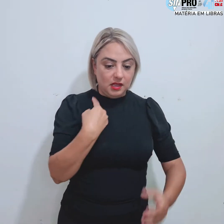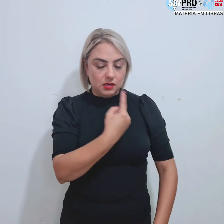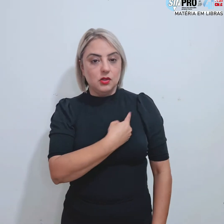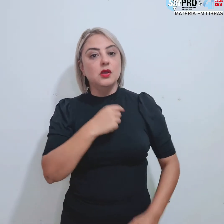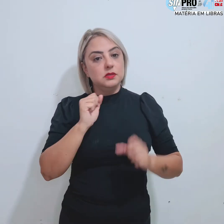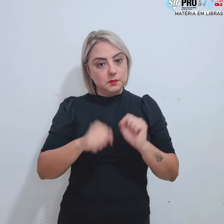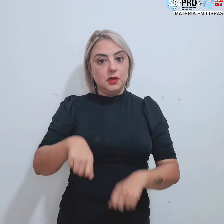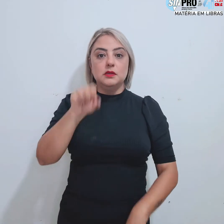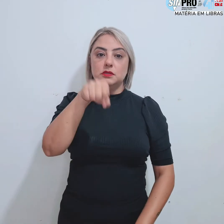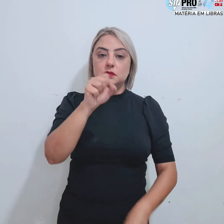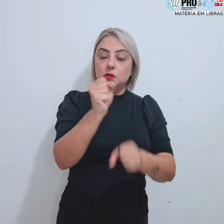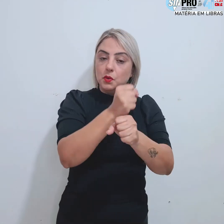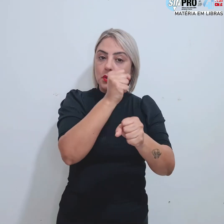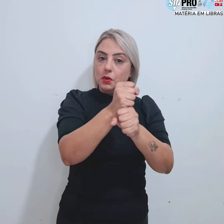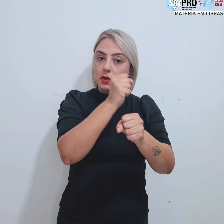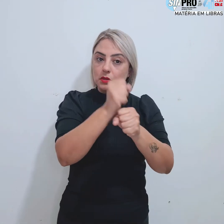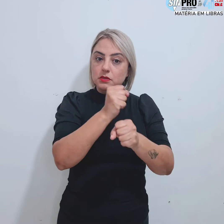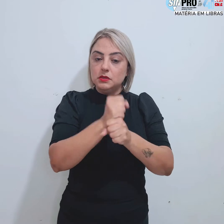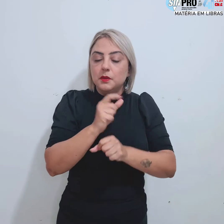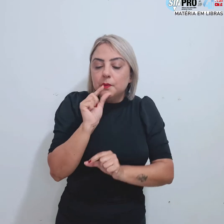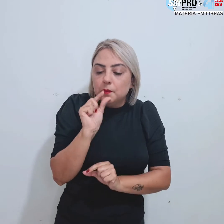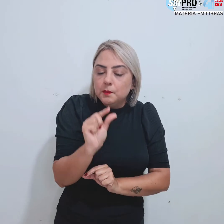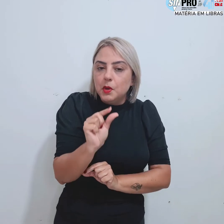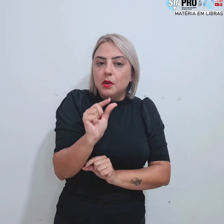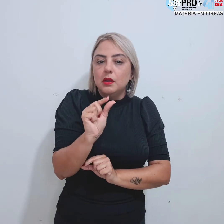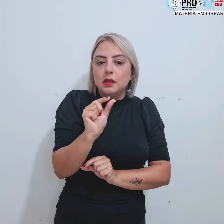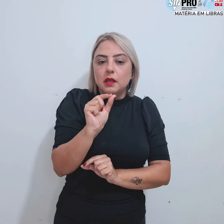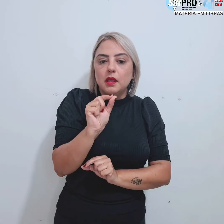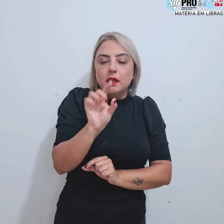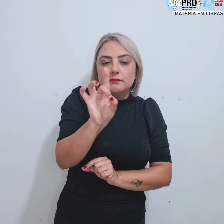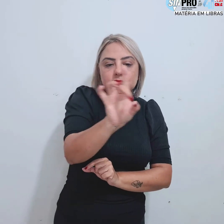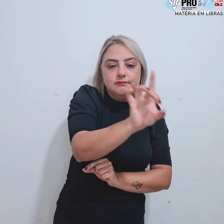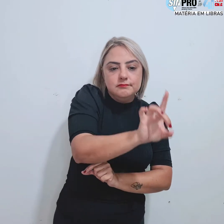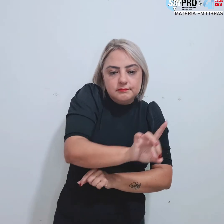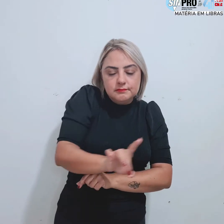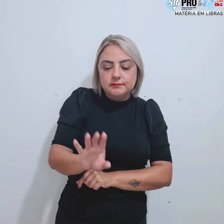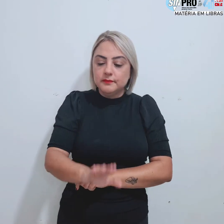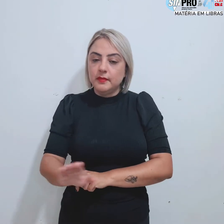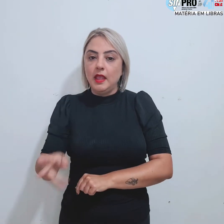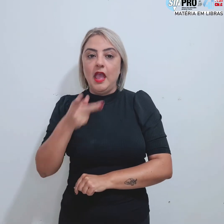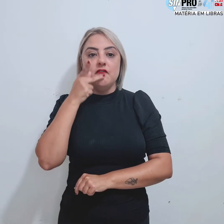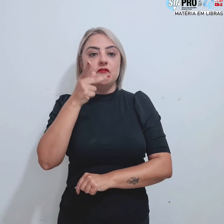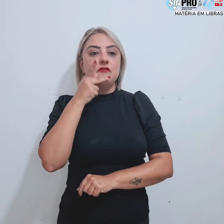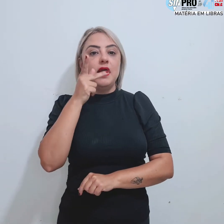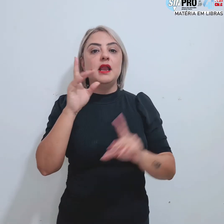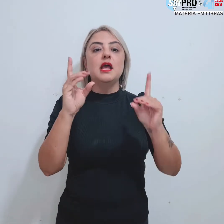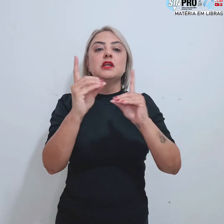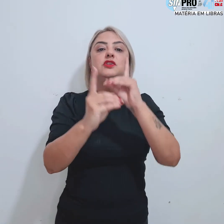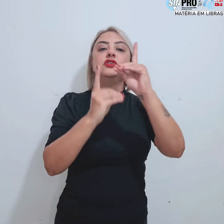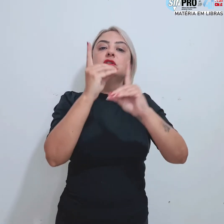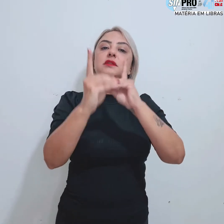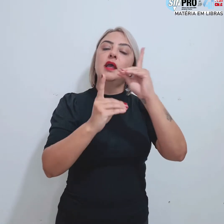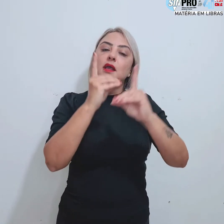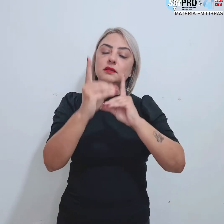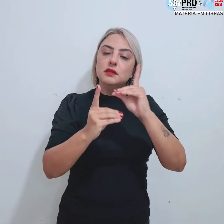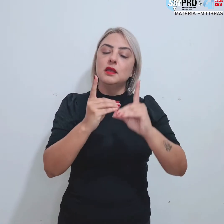A gente pode, sim, construir um pouquinho em cada uma delas. Diz, didaticamente,